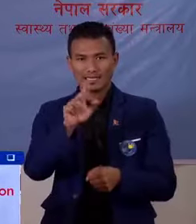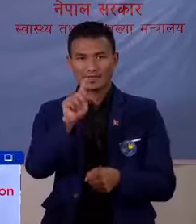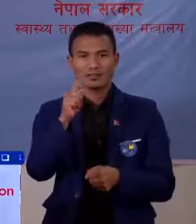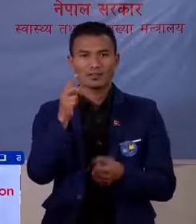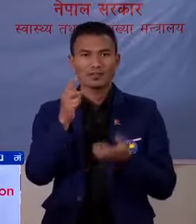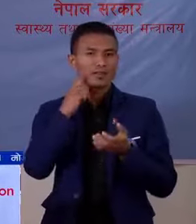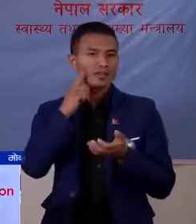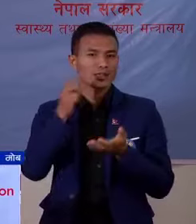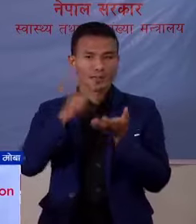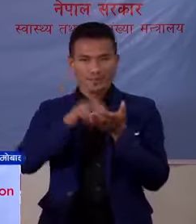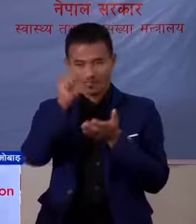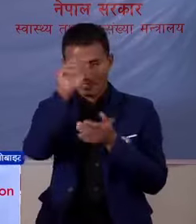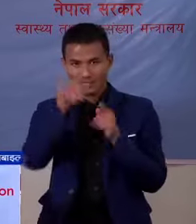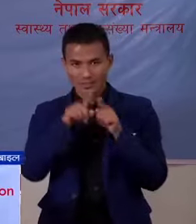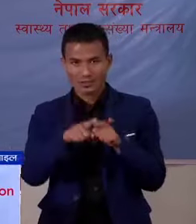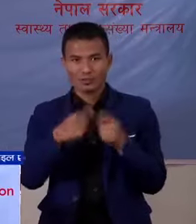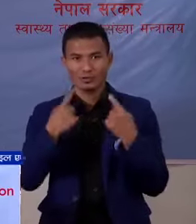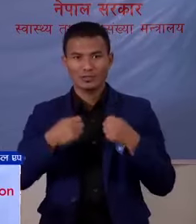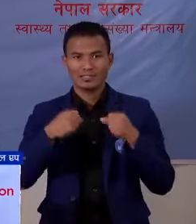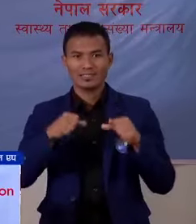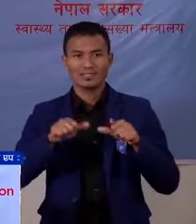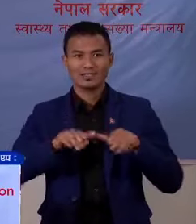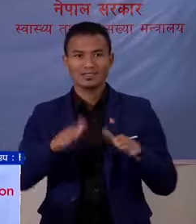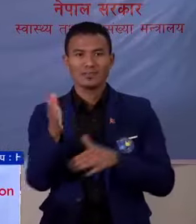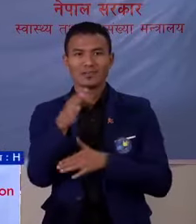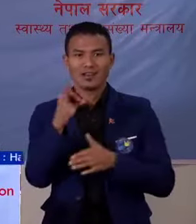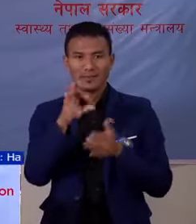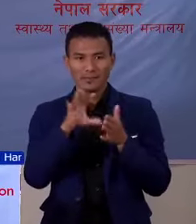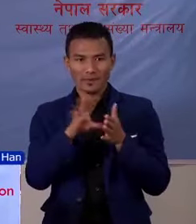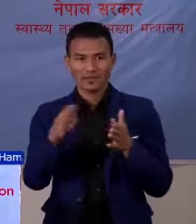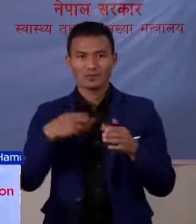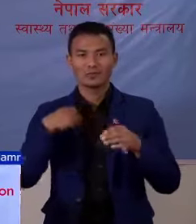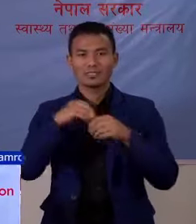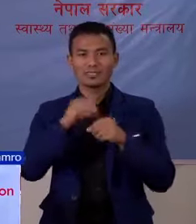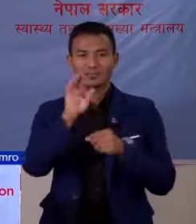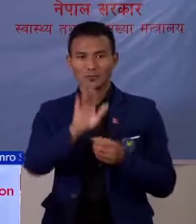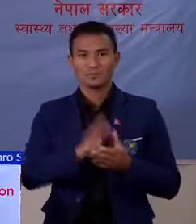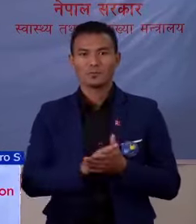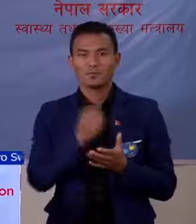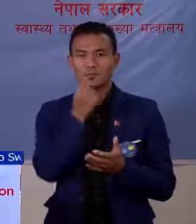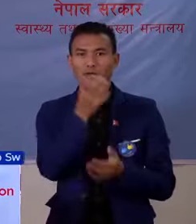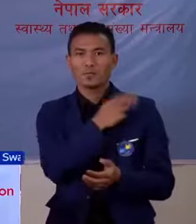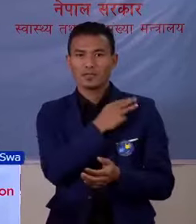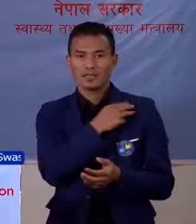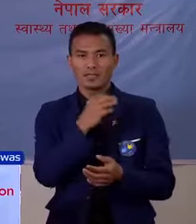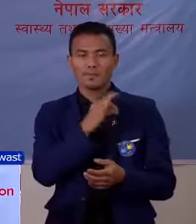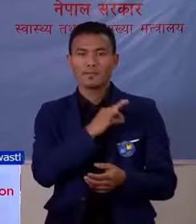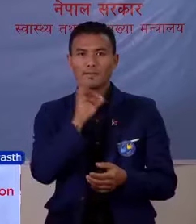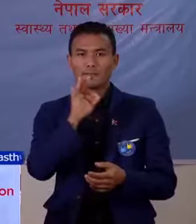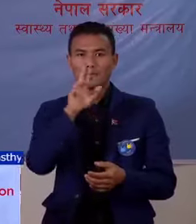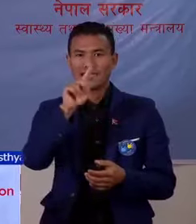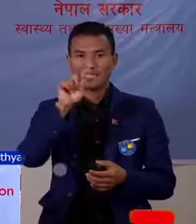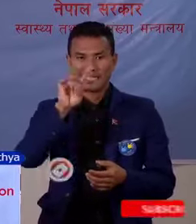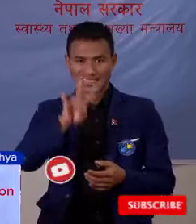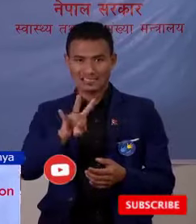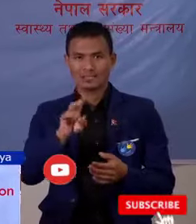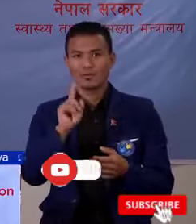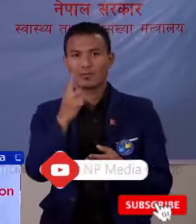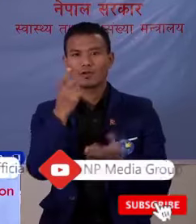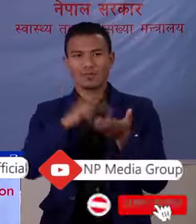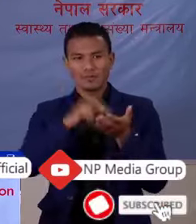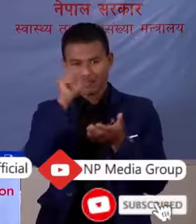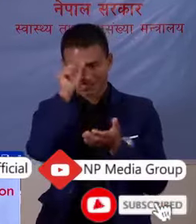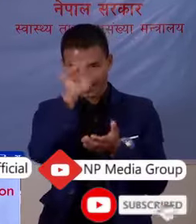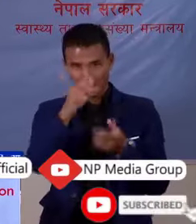को दैनिक अपडेट लिएर स्वास्थ्य तथा जनसंख्या मन्त्रालयको तर्फबाट म उपस्थित छु प्रवक्ता डाक्टर विकास देवकोटा। पहिलो अपडेट